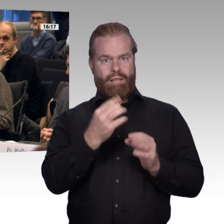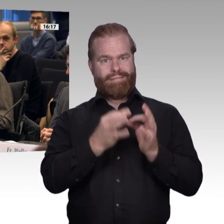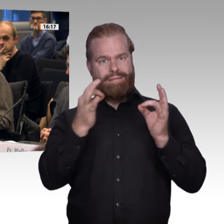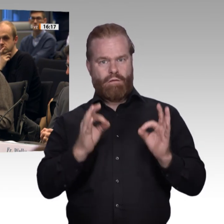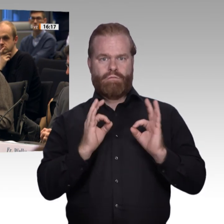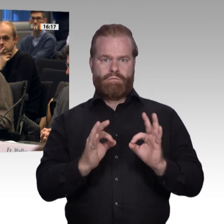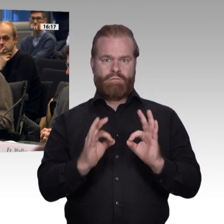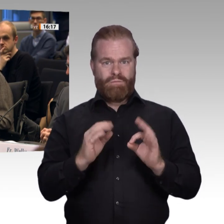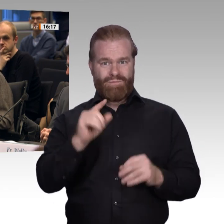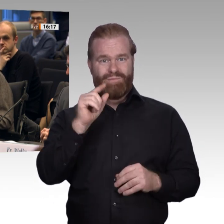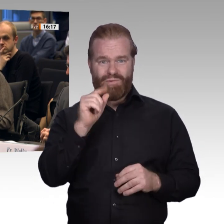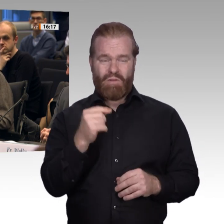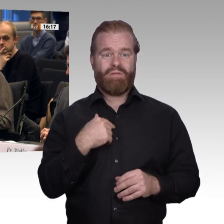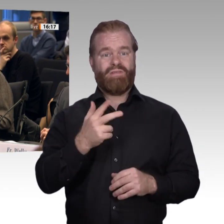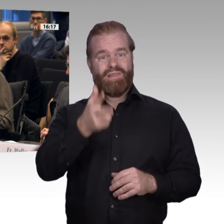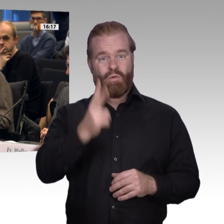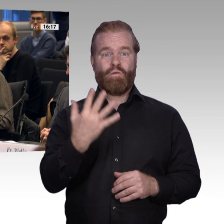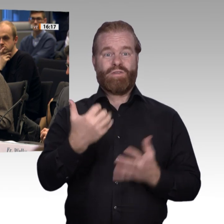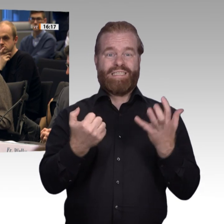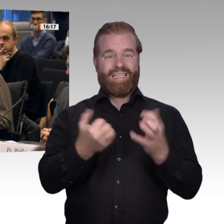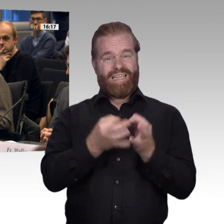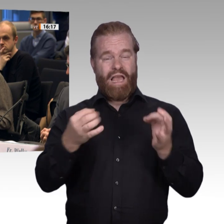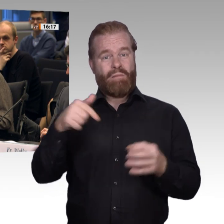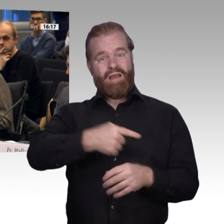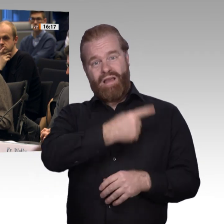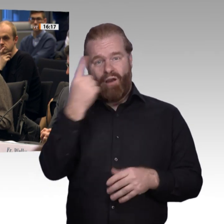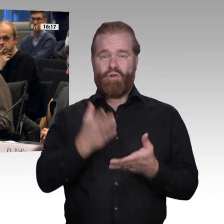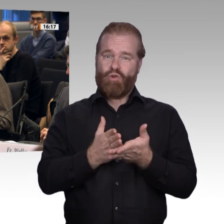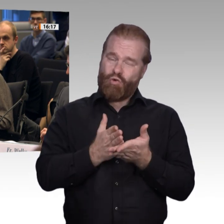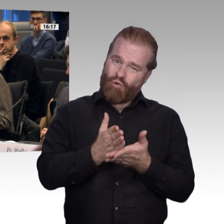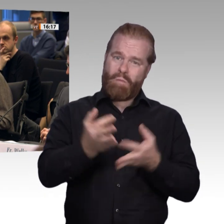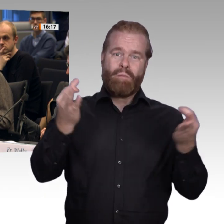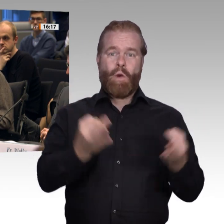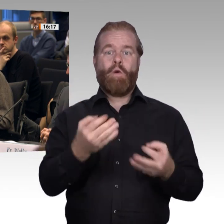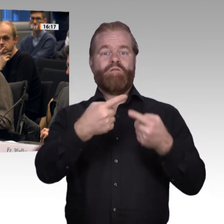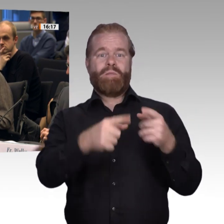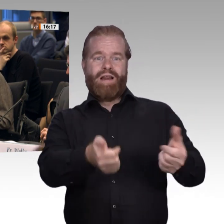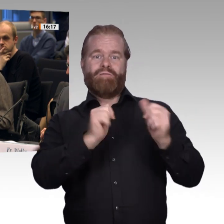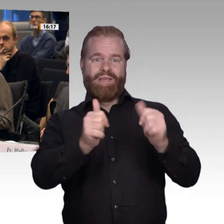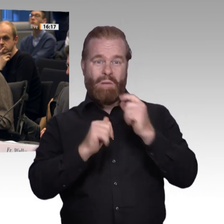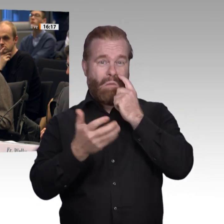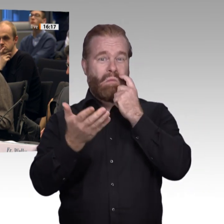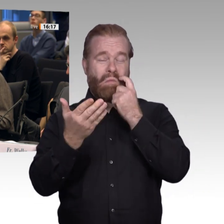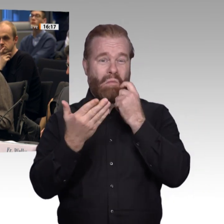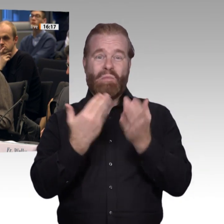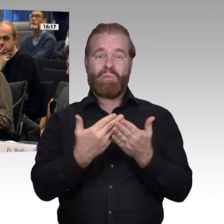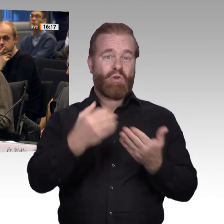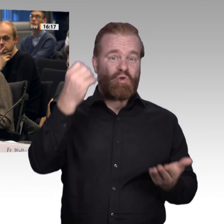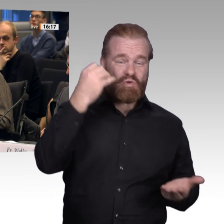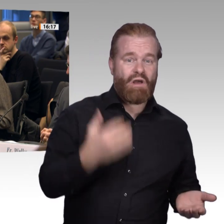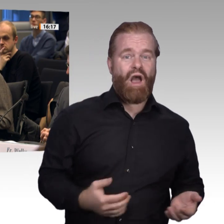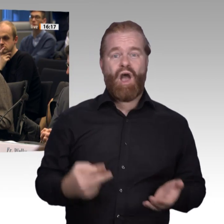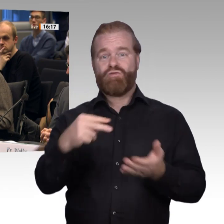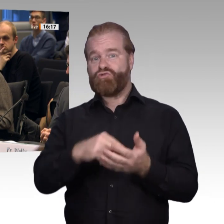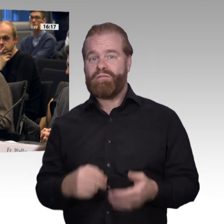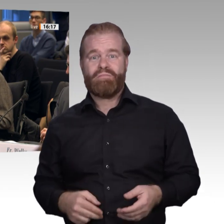höchst unangenehme intime Hilfe. Und wir brauchen für jede Tätigkeit weitaus mehr Zeit als jeder nicht behinderte Mensch. Und